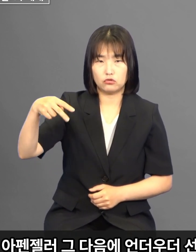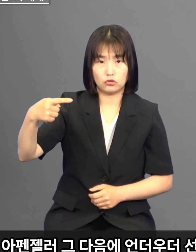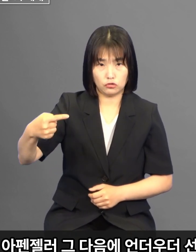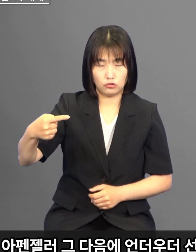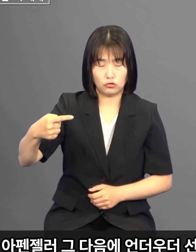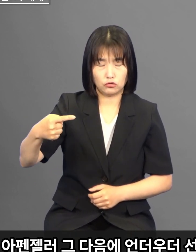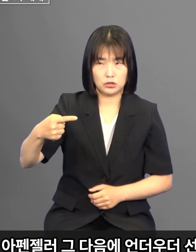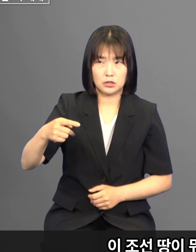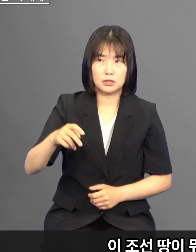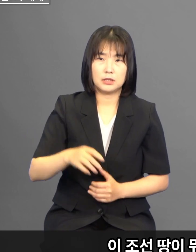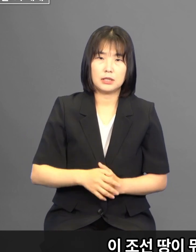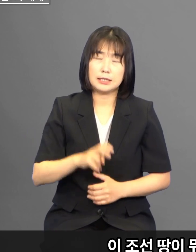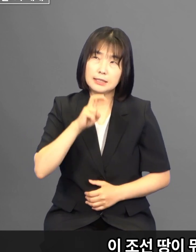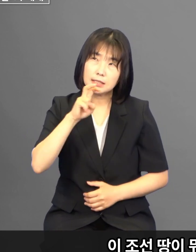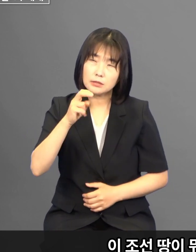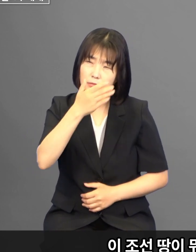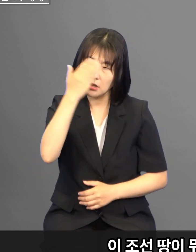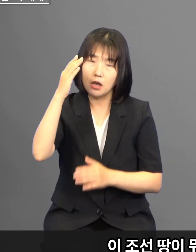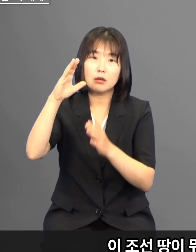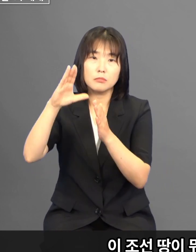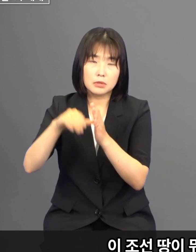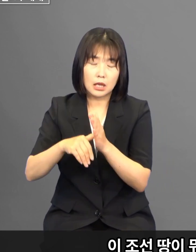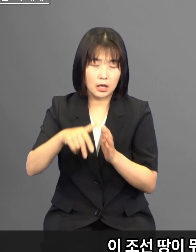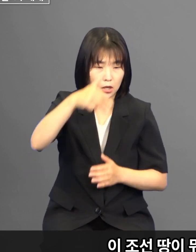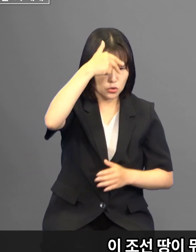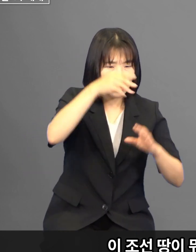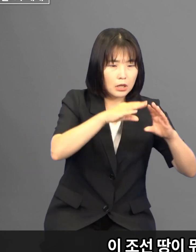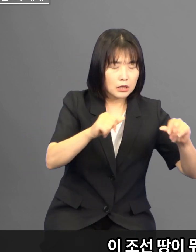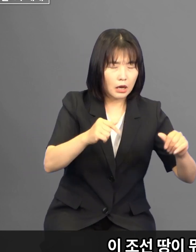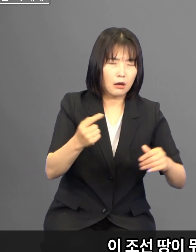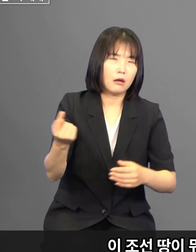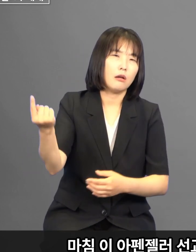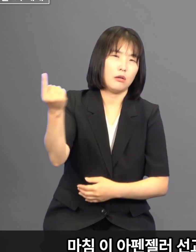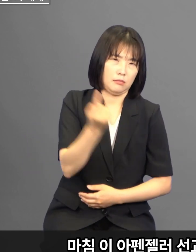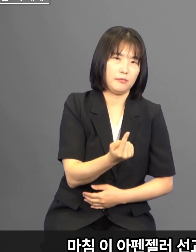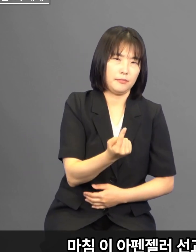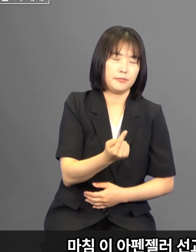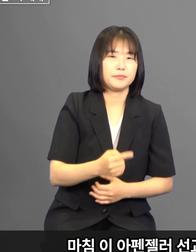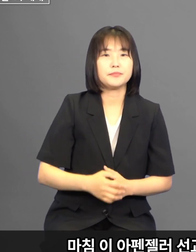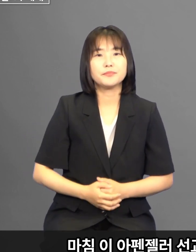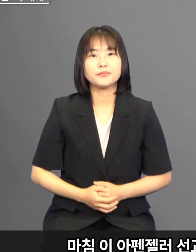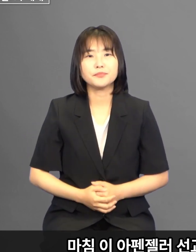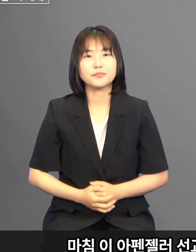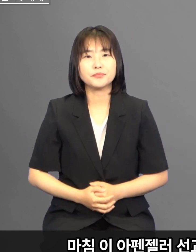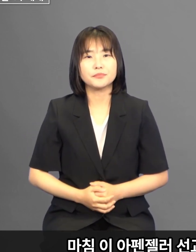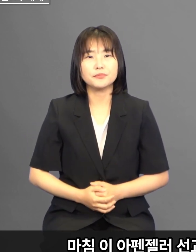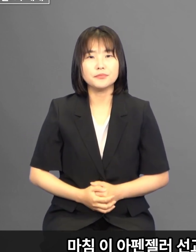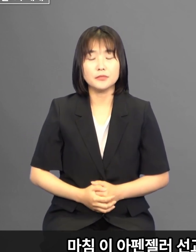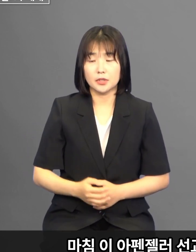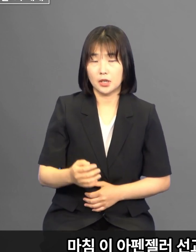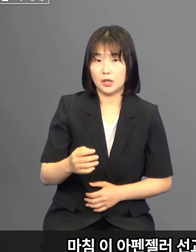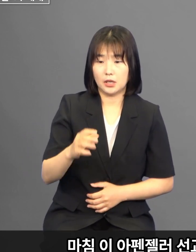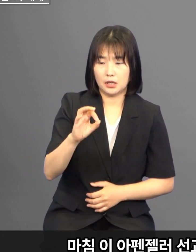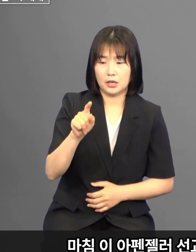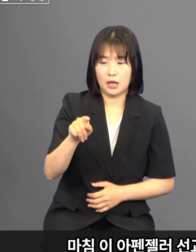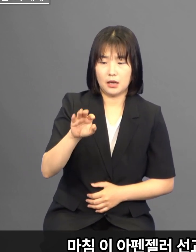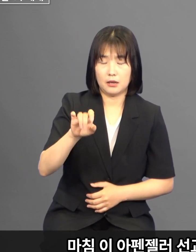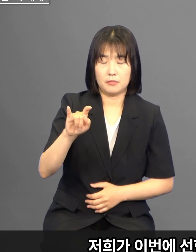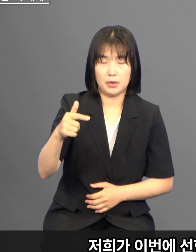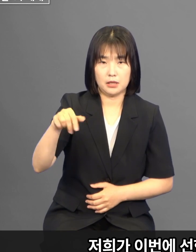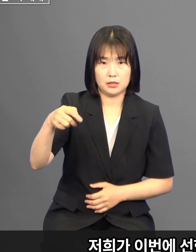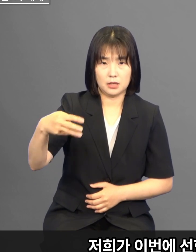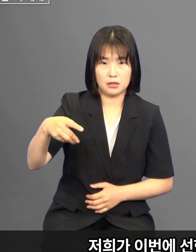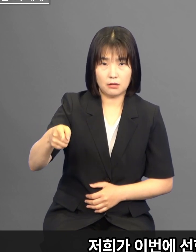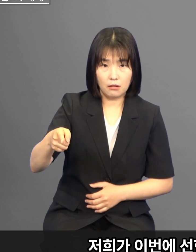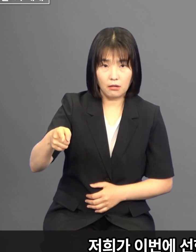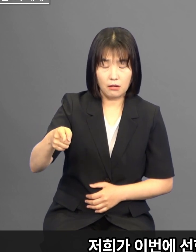청년의 때에 이 조선 땅이 뭐라고 거기서 오신 거예요. 마침 이 아펜젤러 선교사님은 필라델피아 출신입니다.